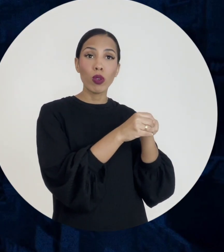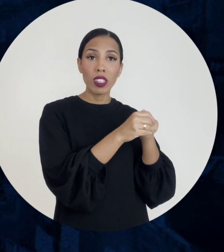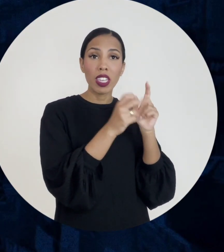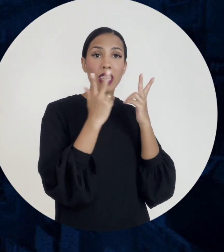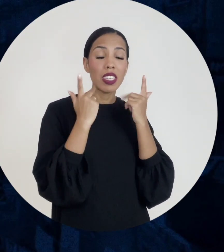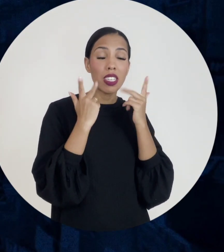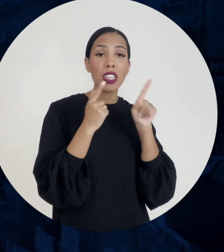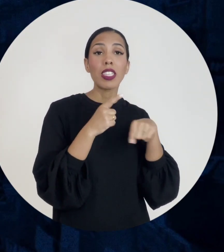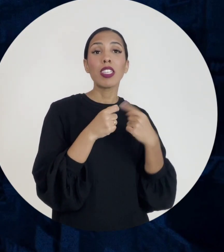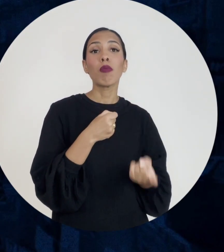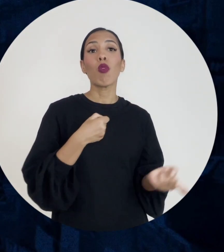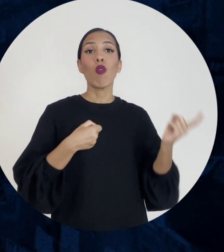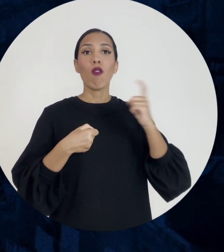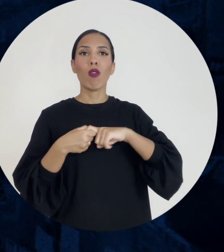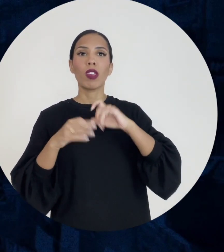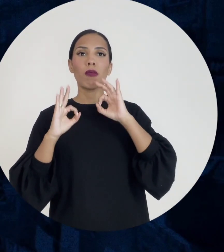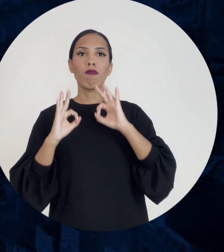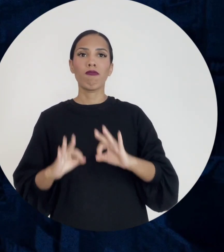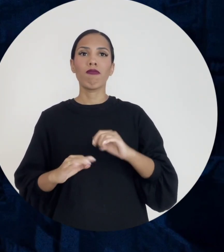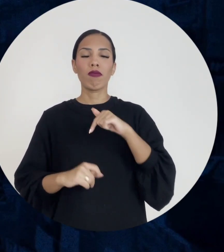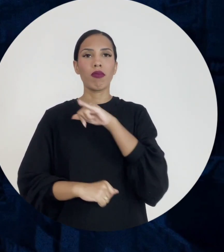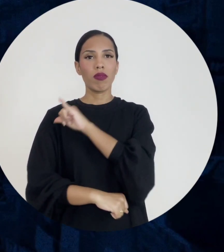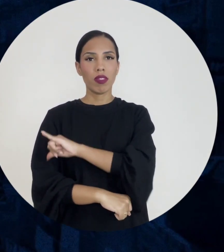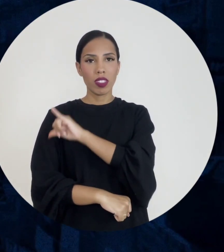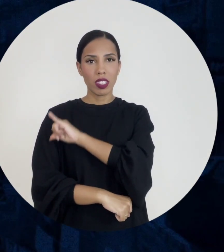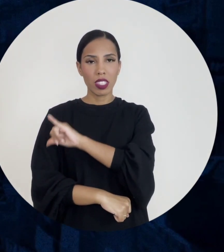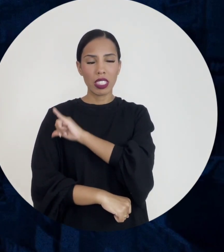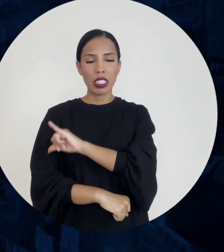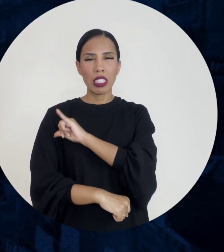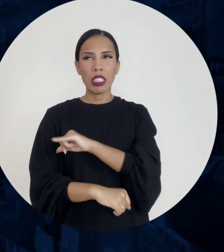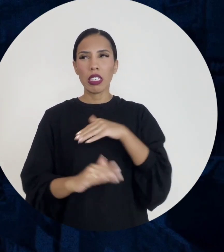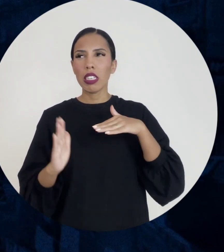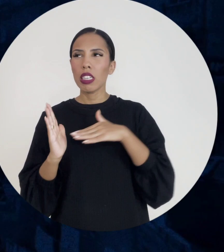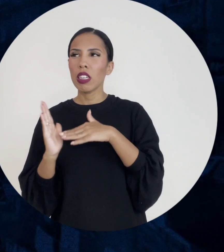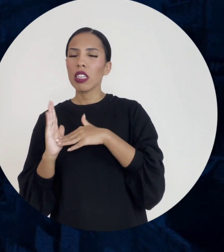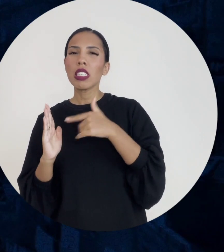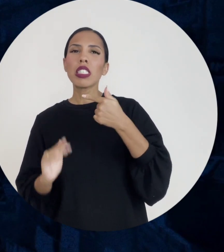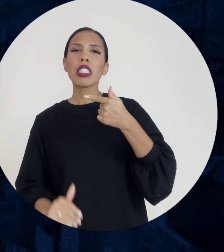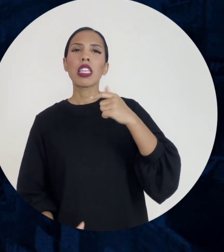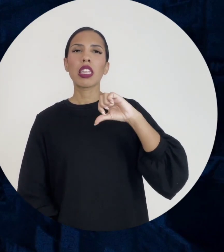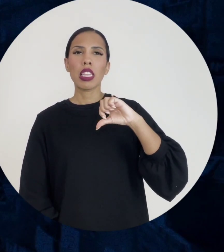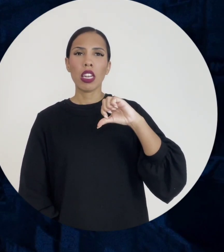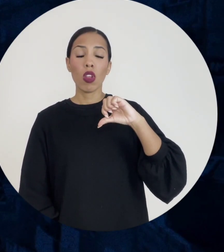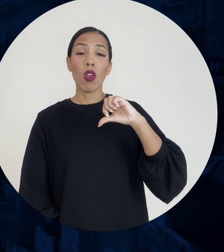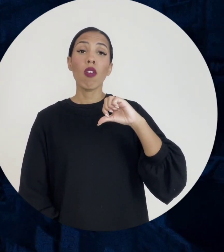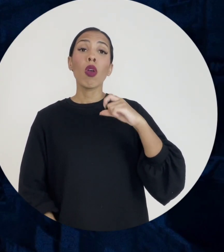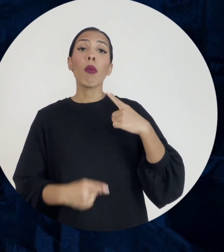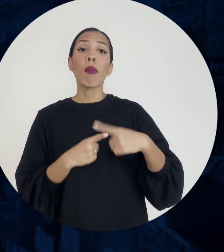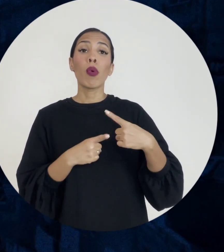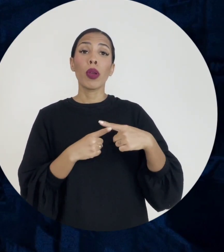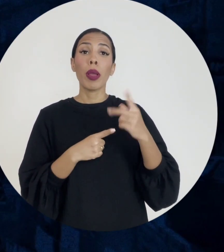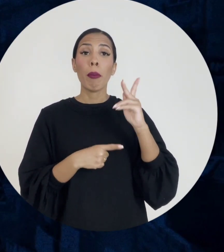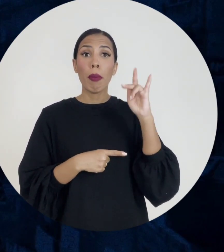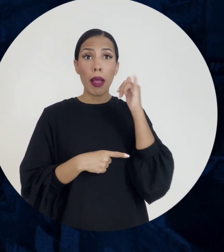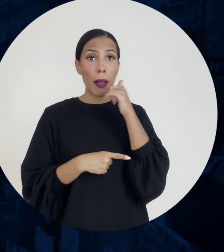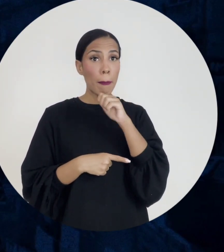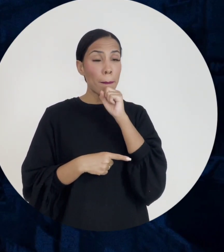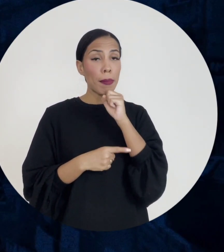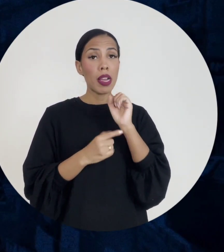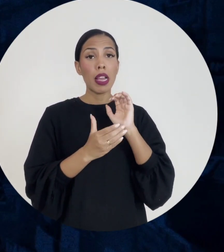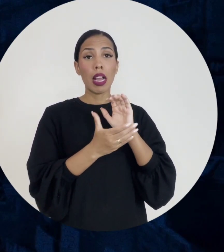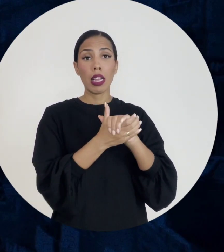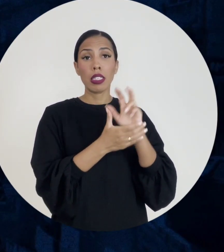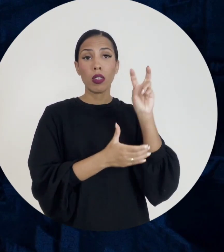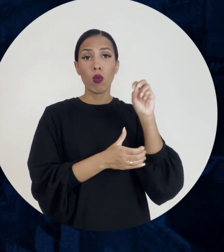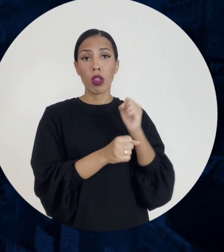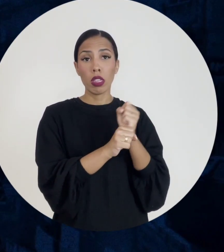retornei definitivo para o Rio, final de 79, que meus pais se separaram, né, depois de 50 anos de casado,